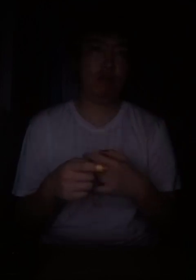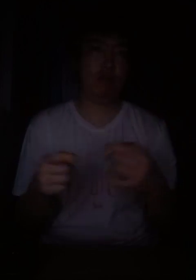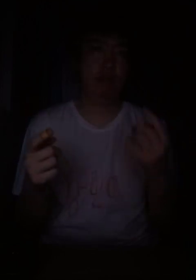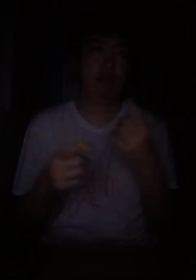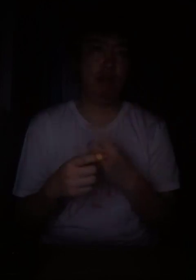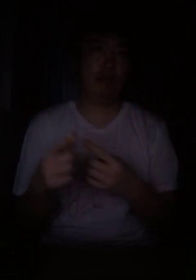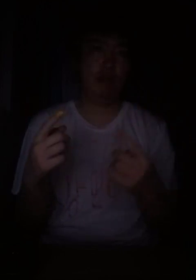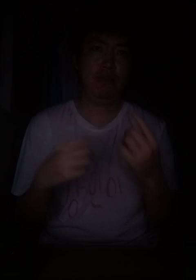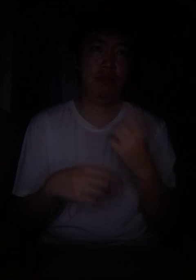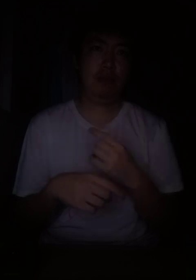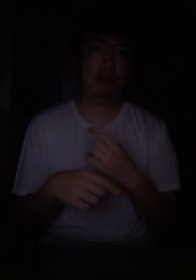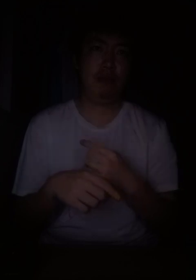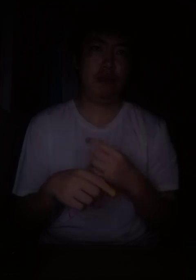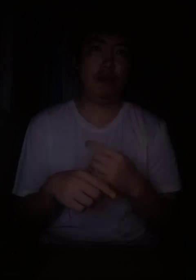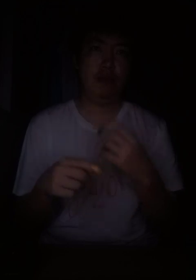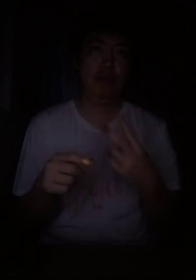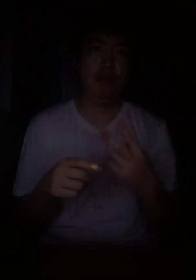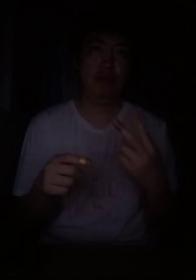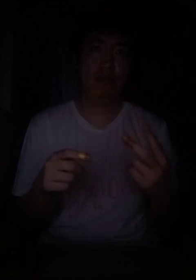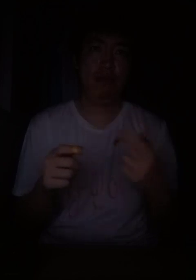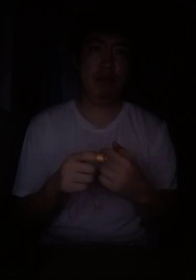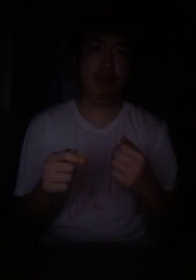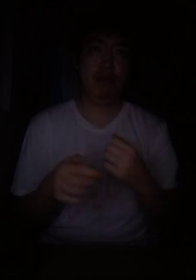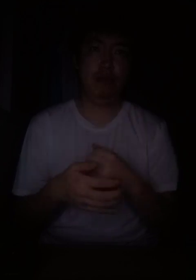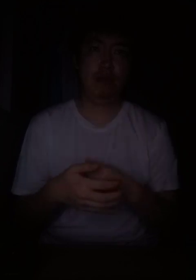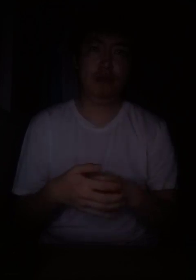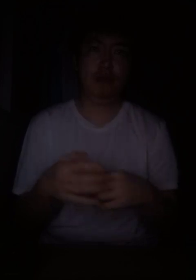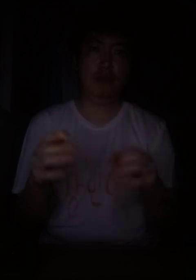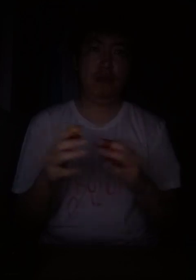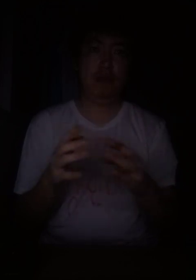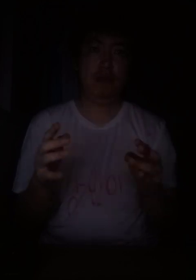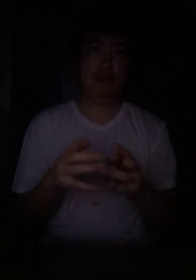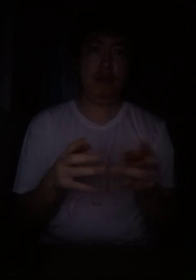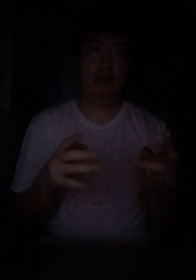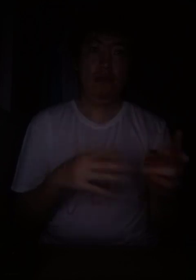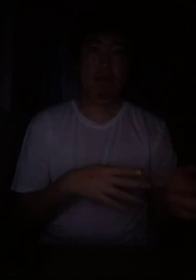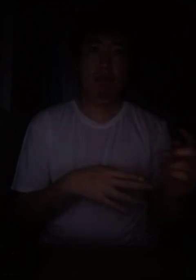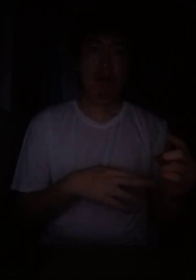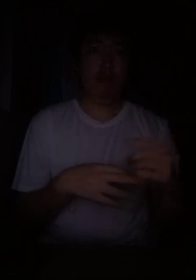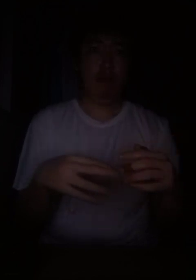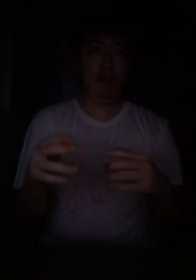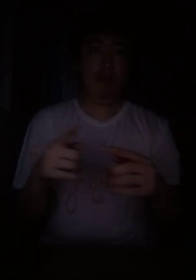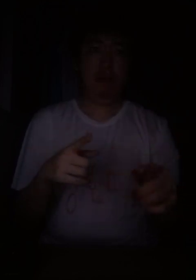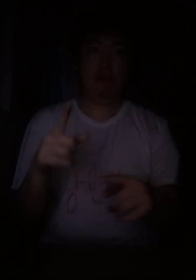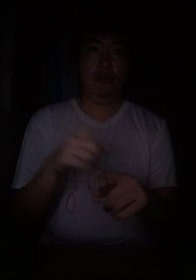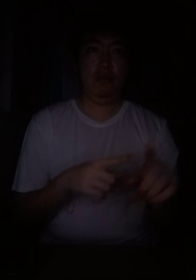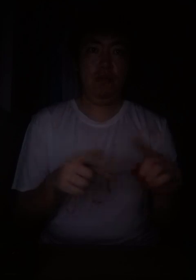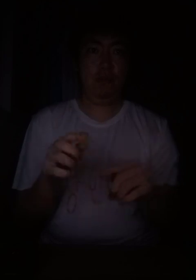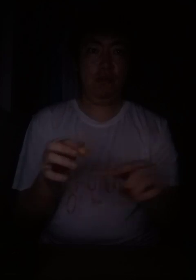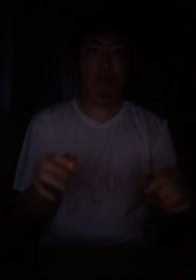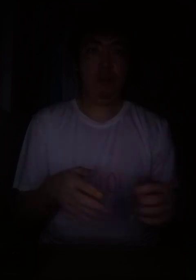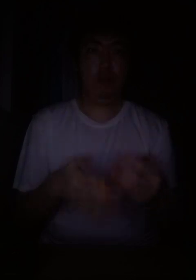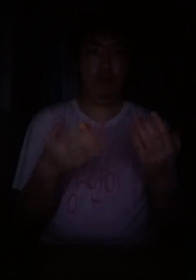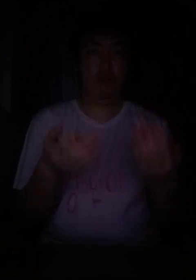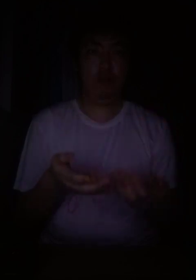날 보통 두세 곳의 그 투견 장소를 이동하는 그렇게 굉장히 교묘하게 벌어지고 있습니다.